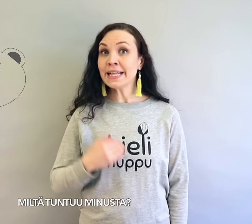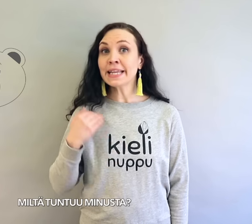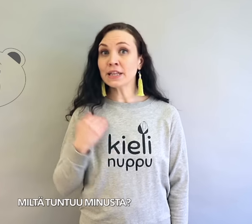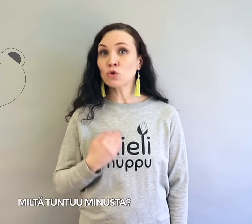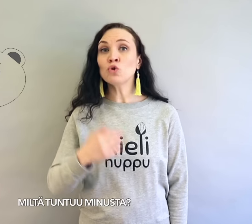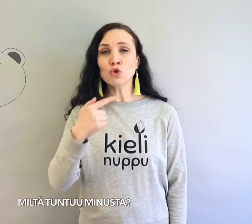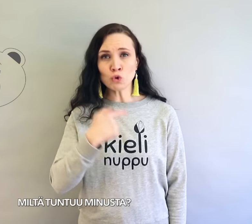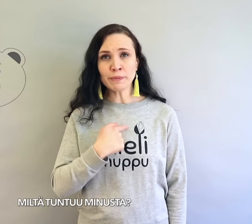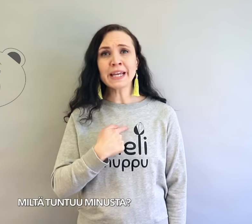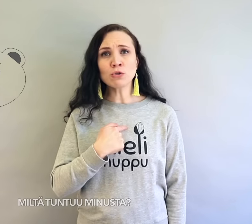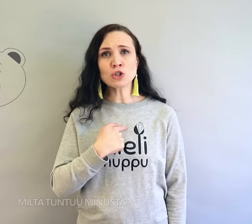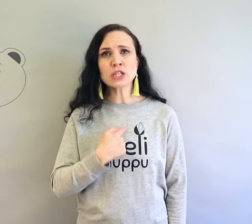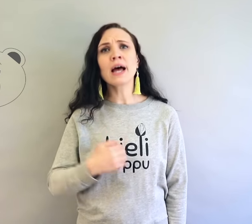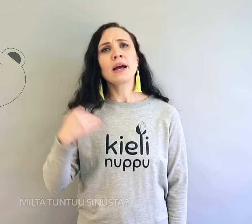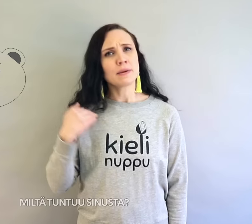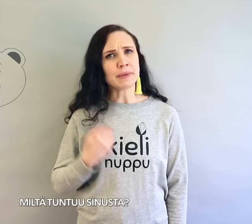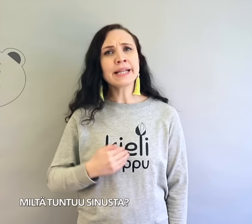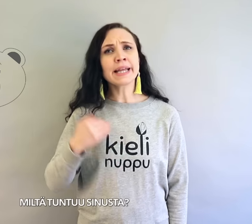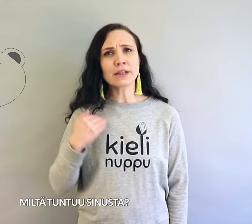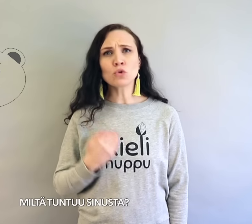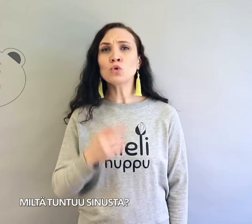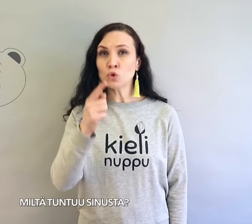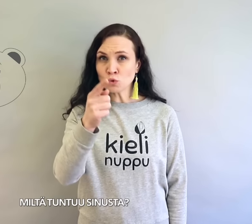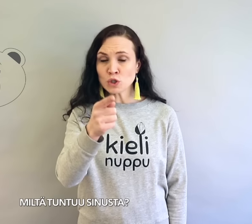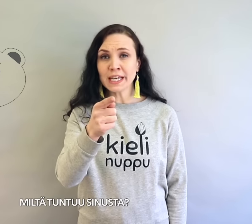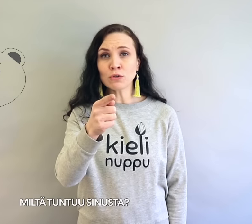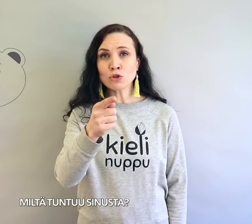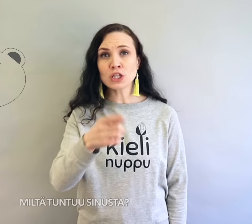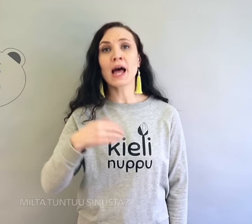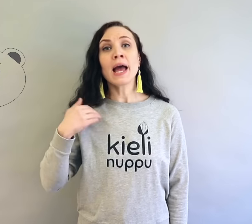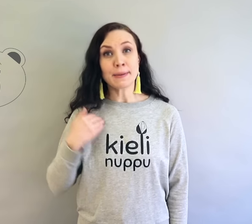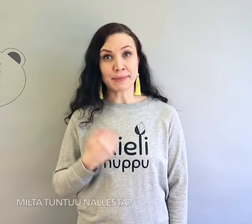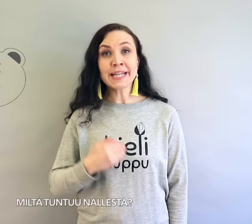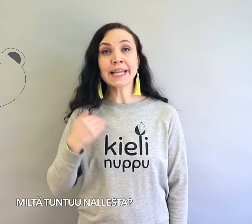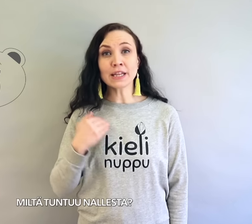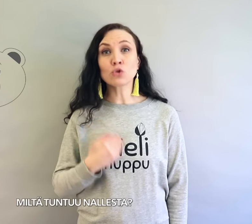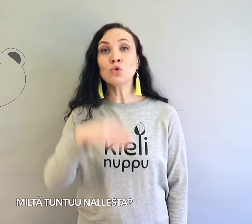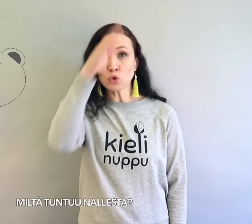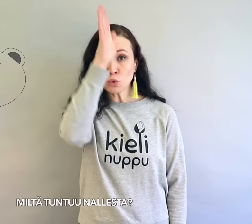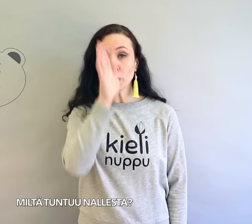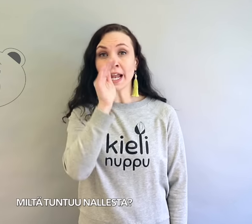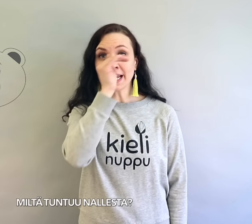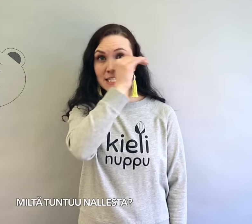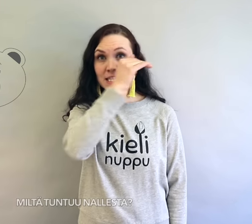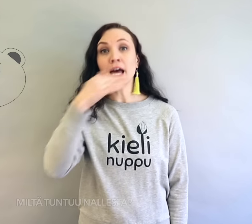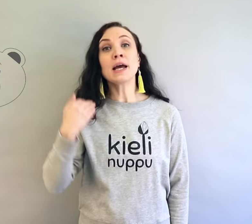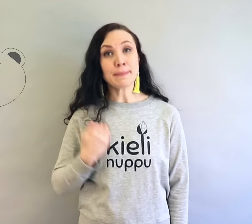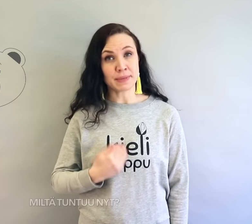Miltä tuntuu minusta? Miltä tuntuu sinusta? Miltä tuntuu Nallesta?